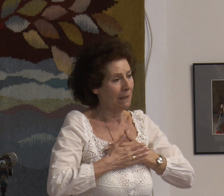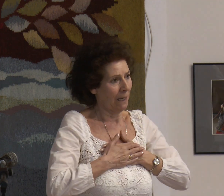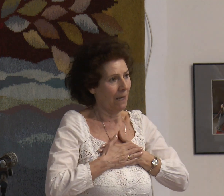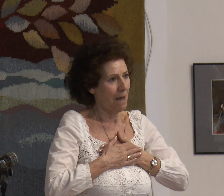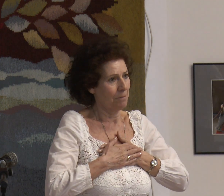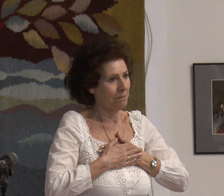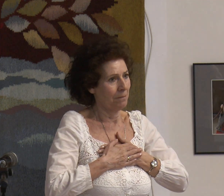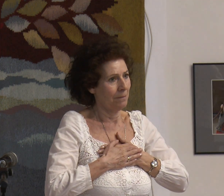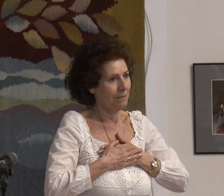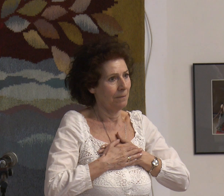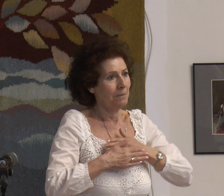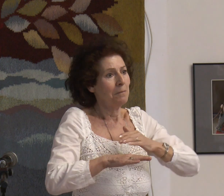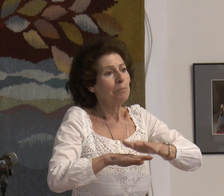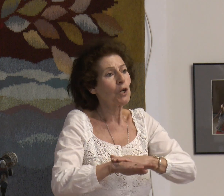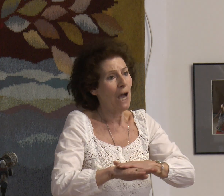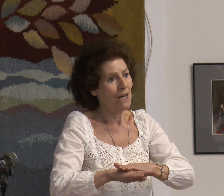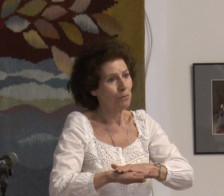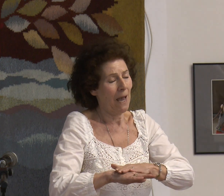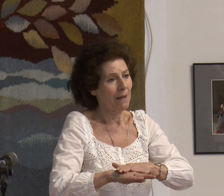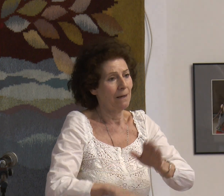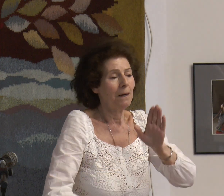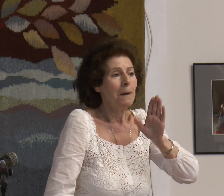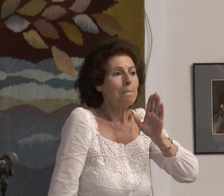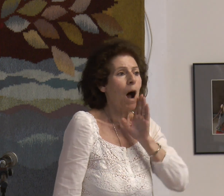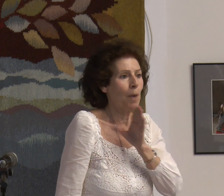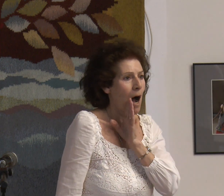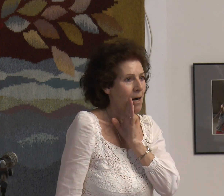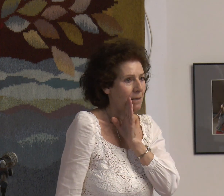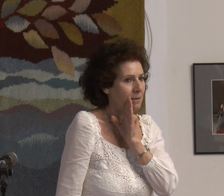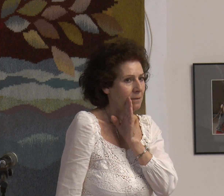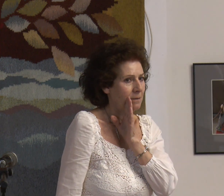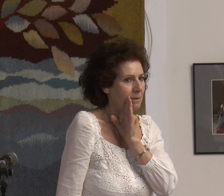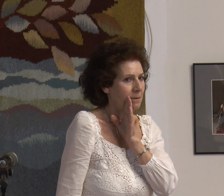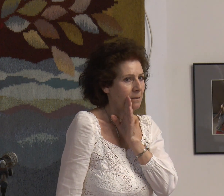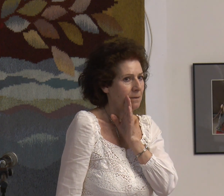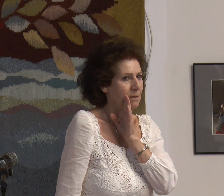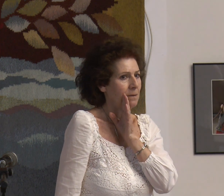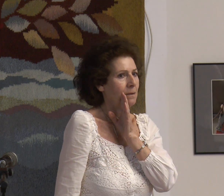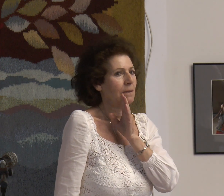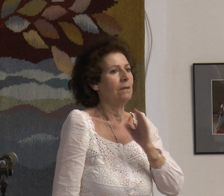bocsáss meg végem, bocsáss meg, mama.